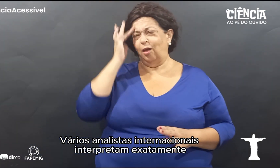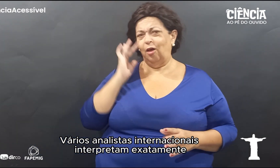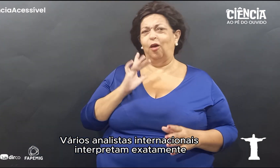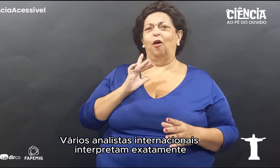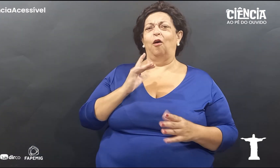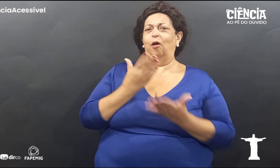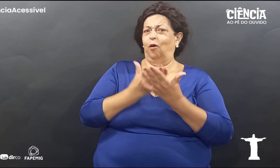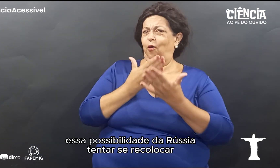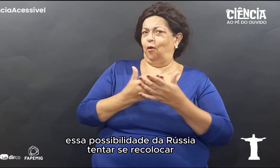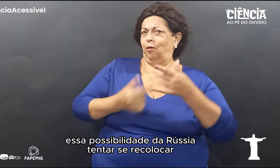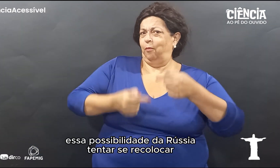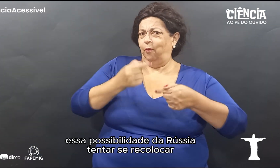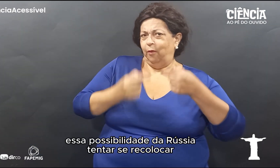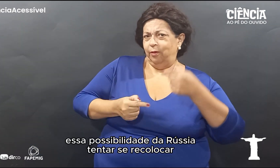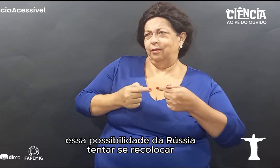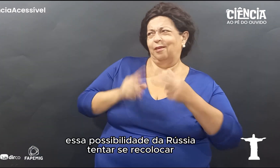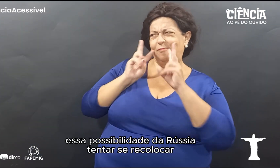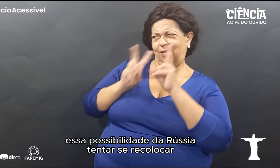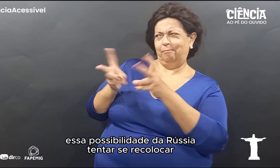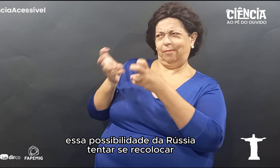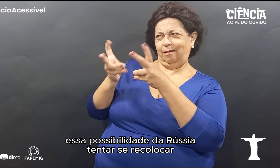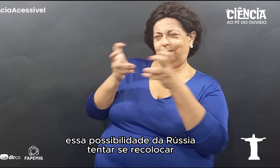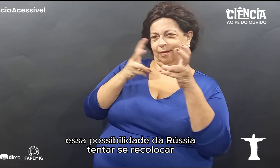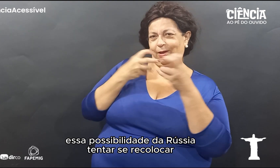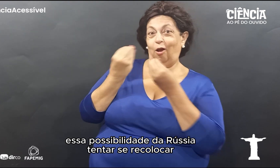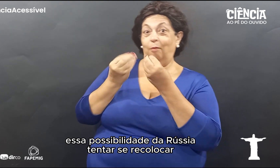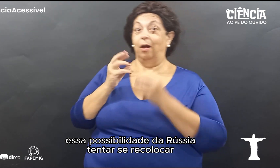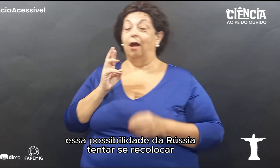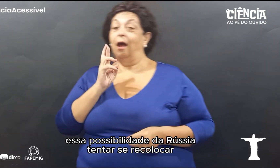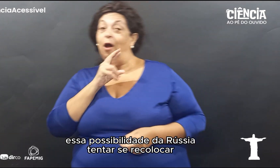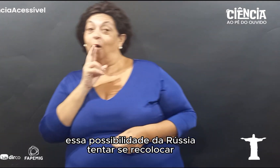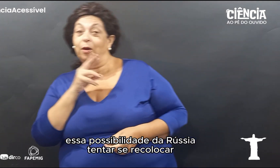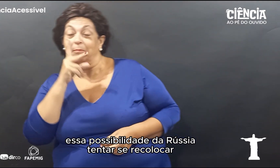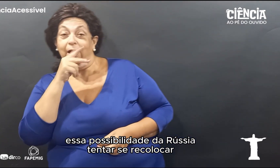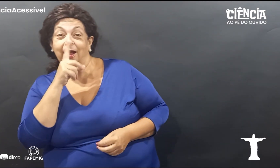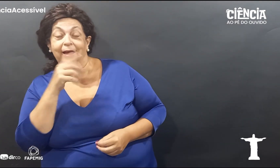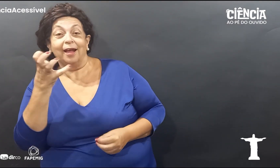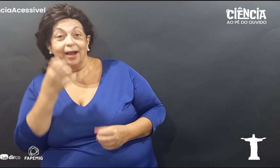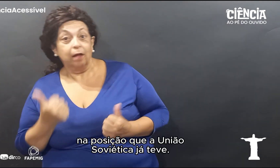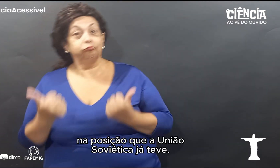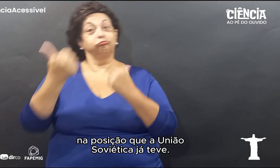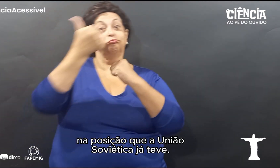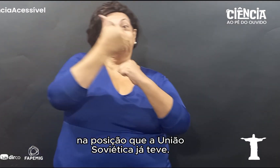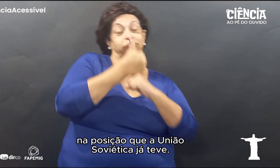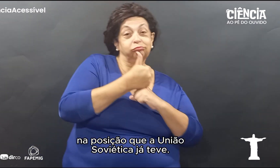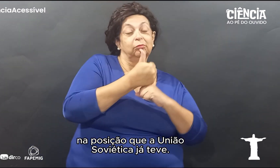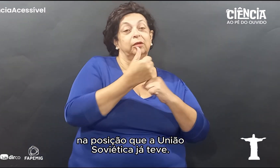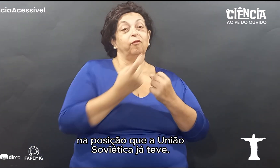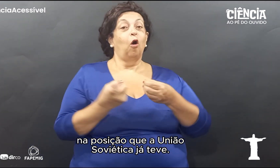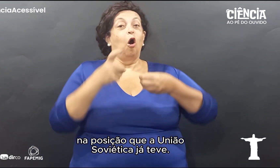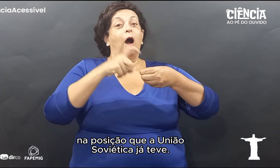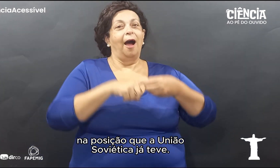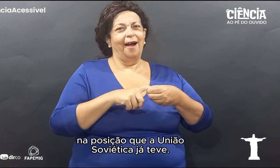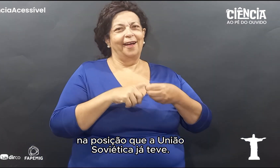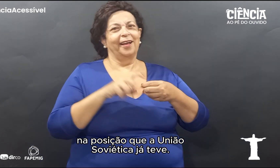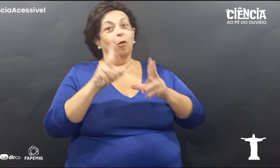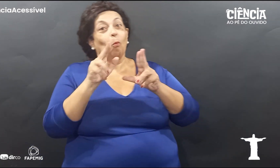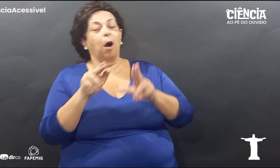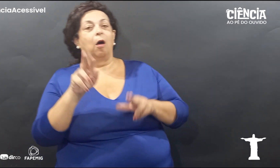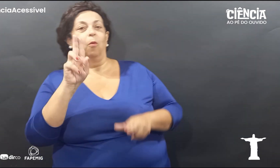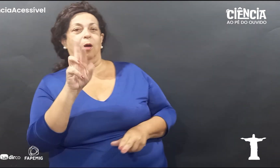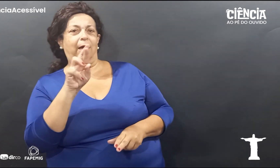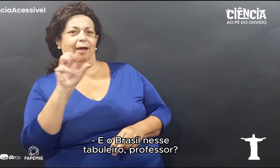interpretam exatamente essa possibilidade da Rússia tentar se recolocar na posição que a União Soviética já